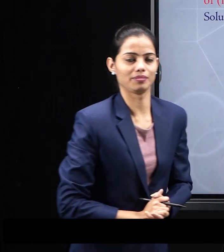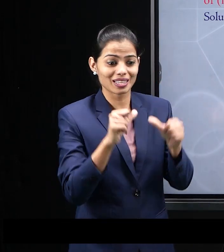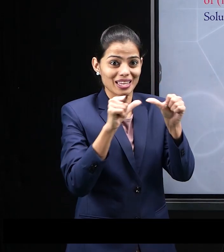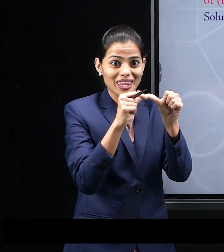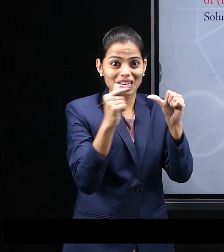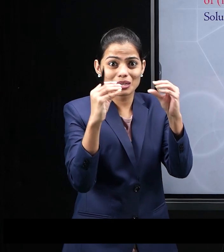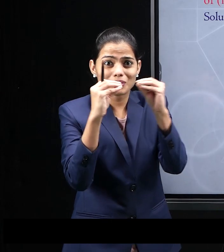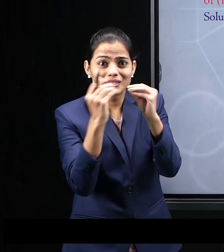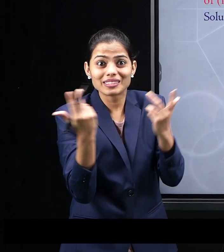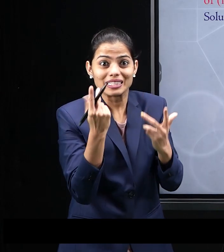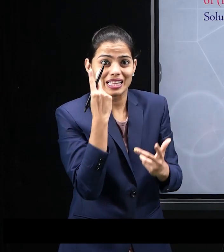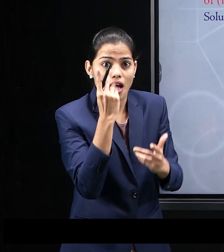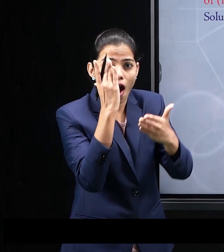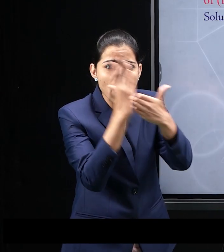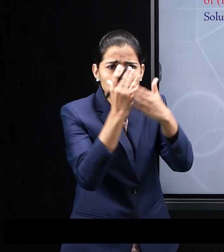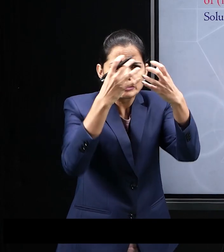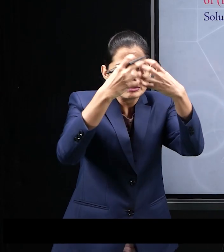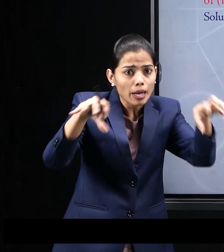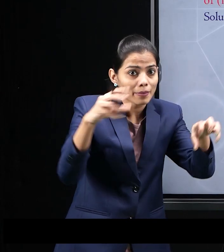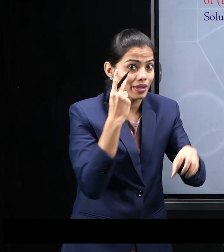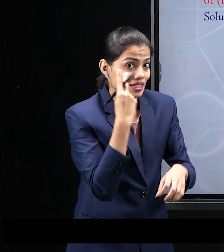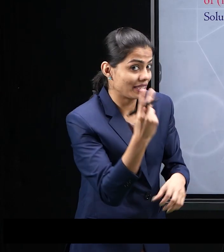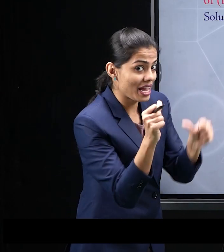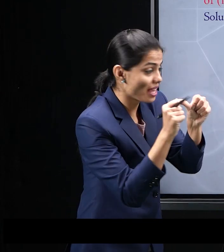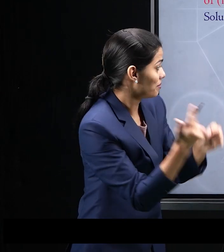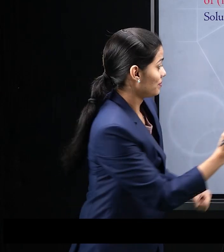A minus B is equals to A, I, U.